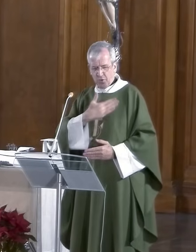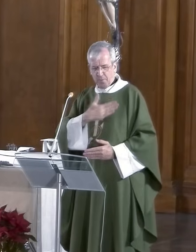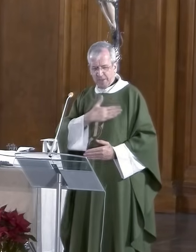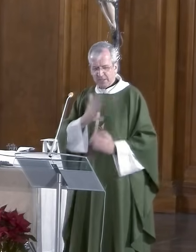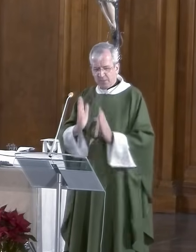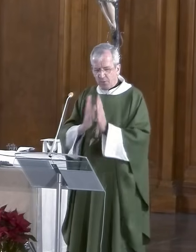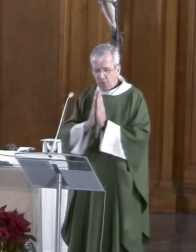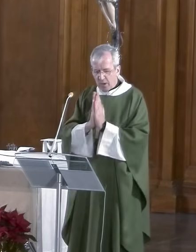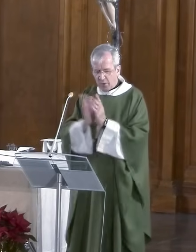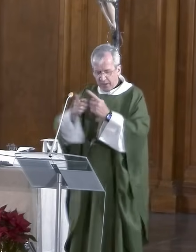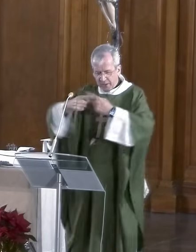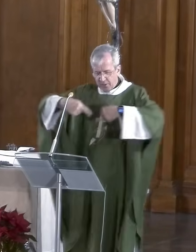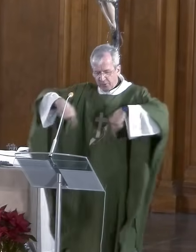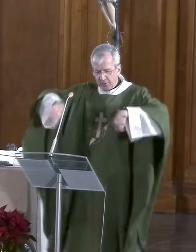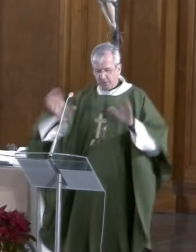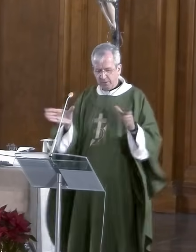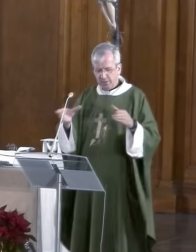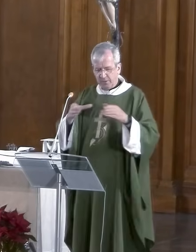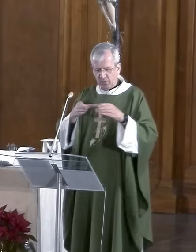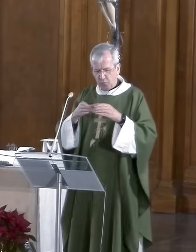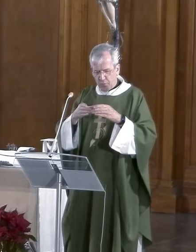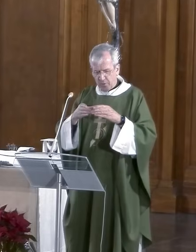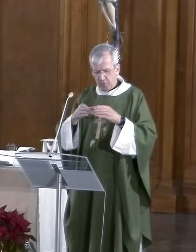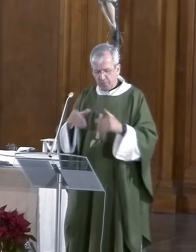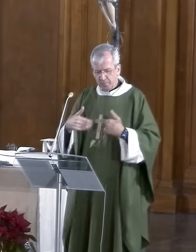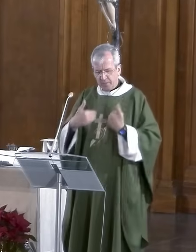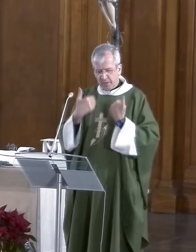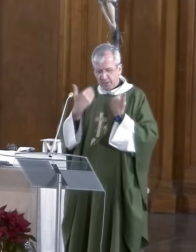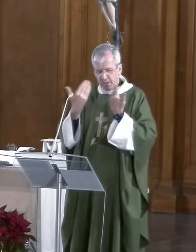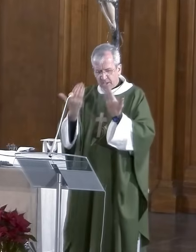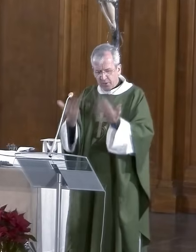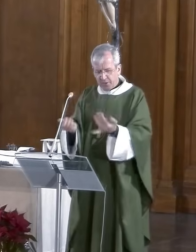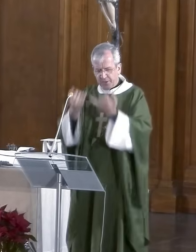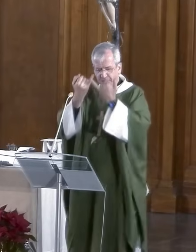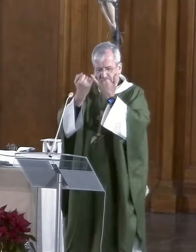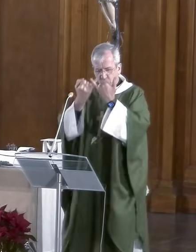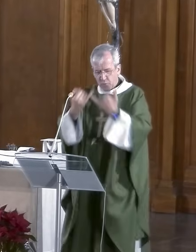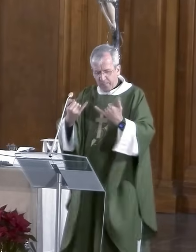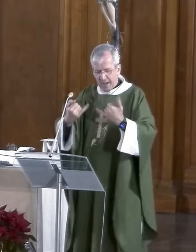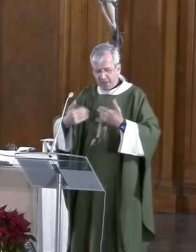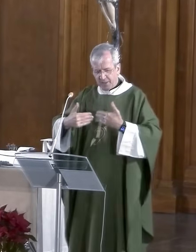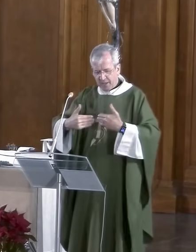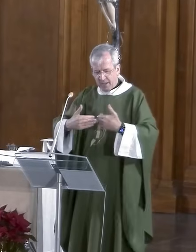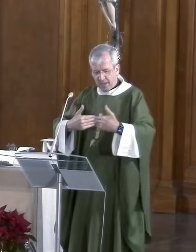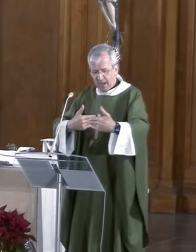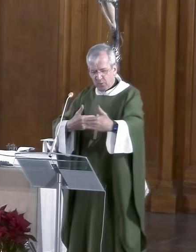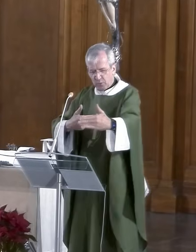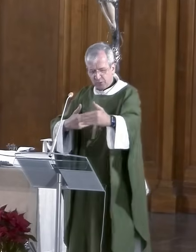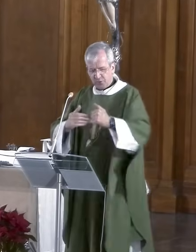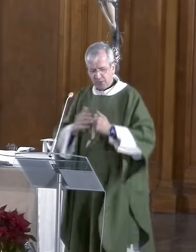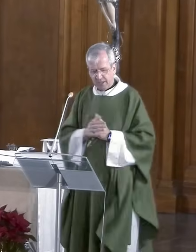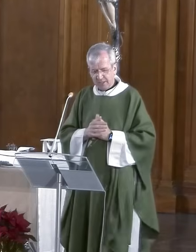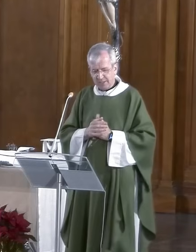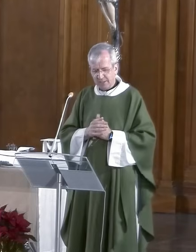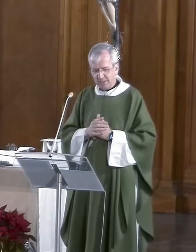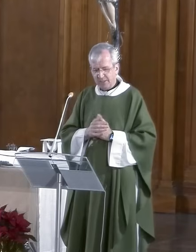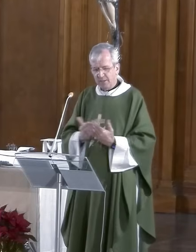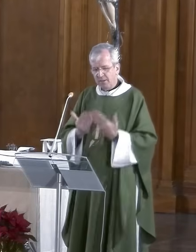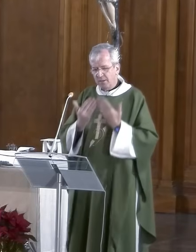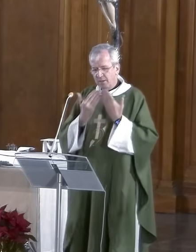escucha compasivo la oración de tu pueblo y concede tu paz a nuestros